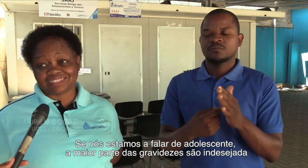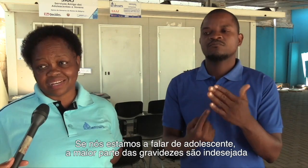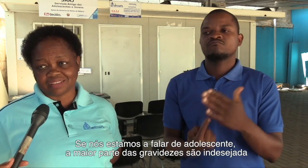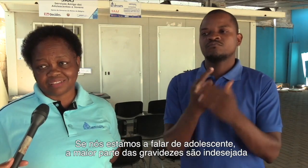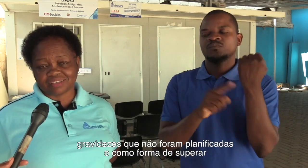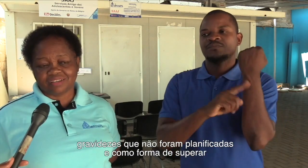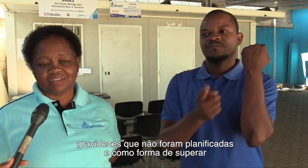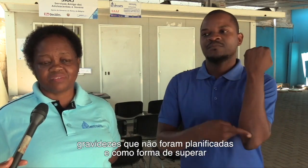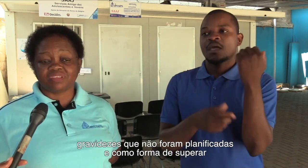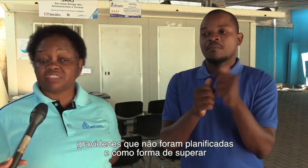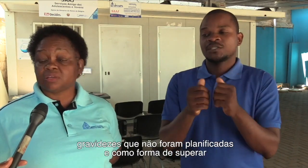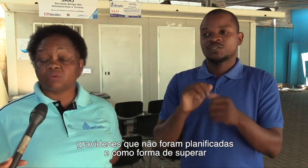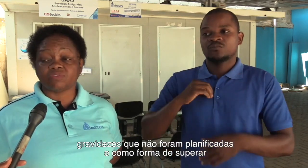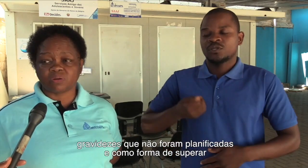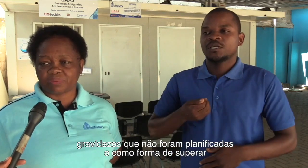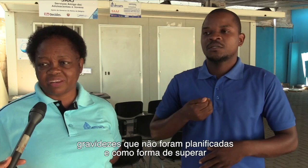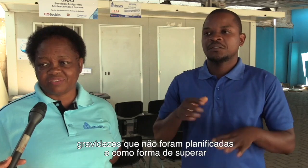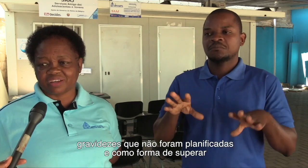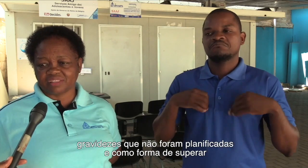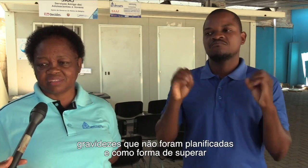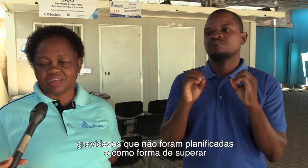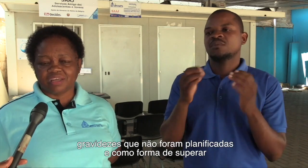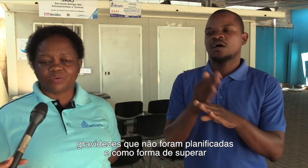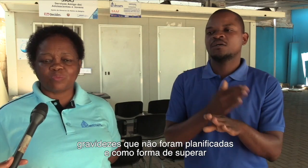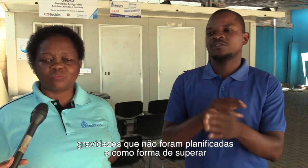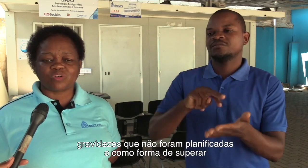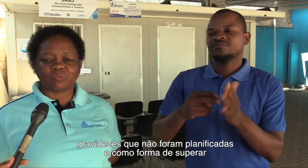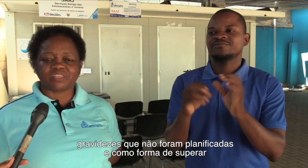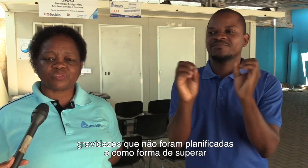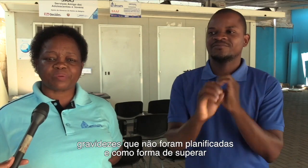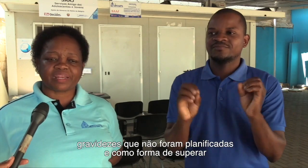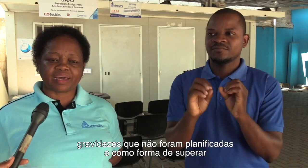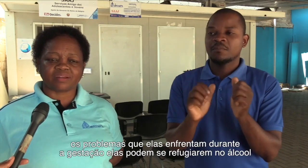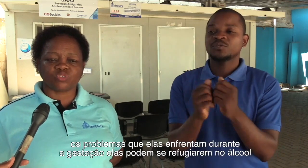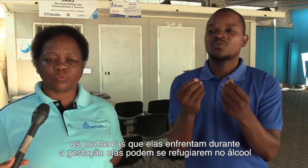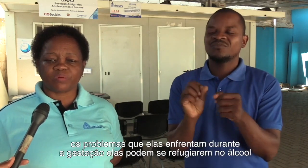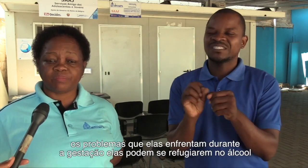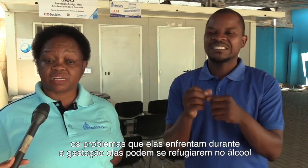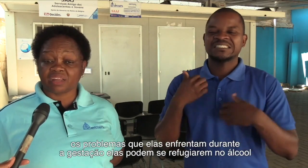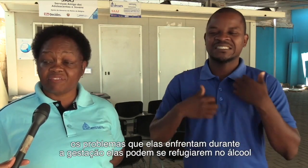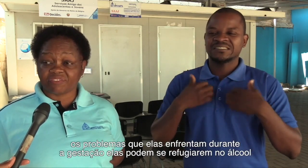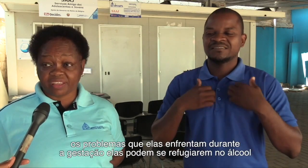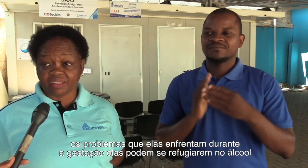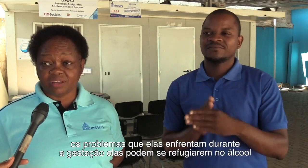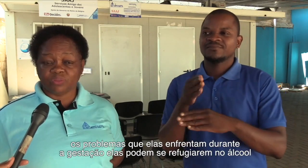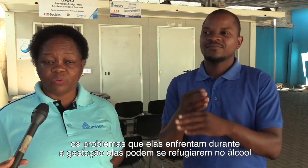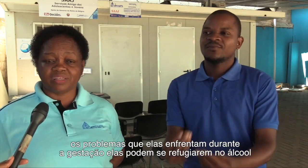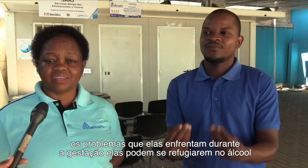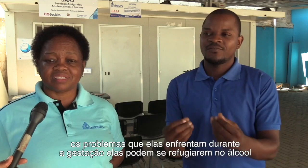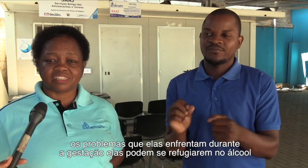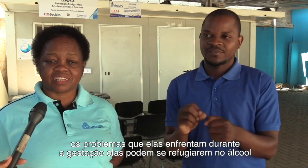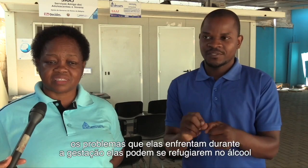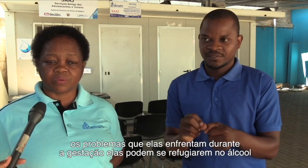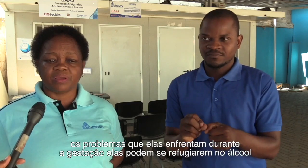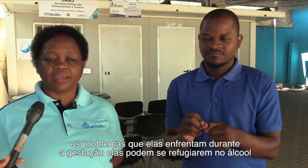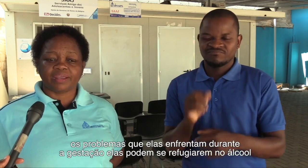indesejadas, gravidezes que não foram planificadas e como forma de superar os problemas que ela enfrenta durante